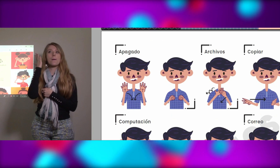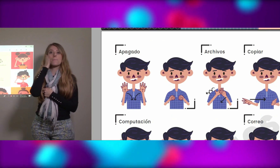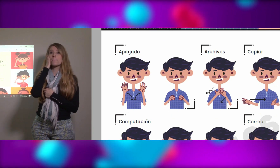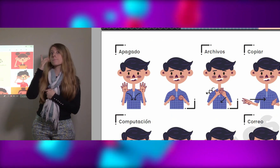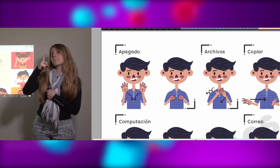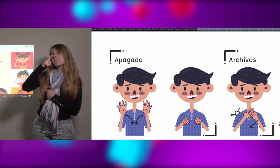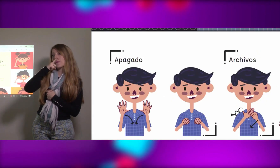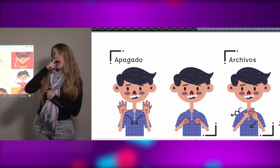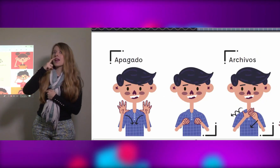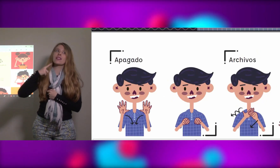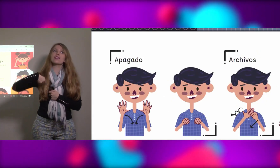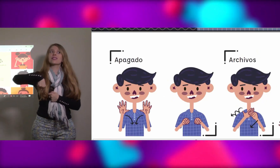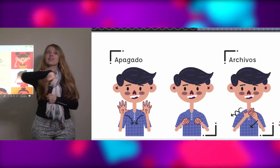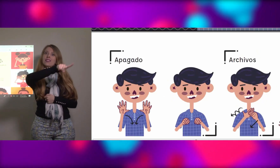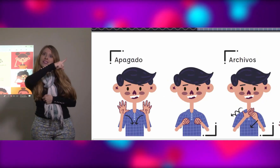A los padres y a las madres,